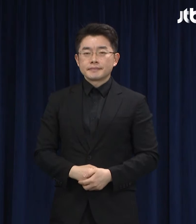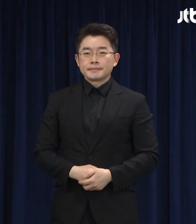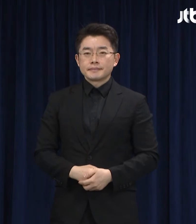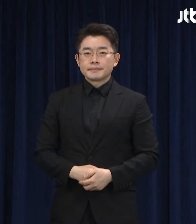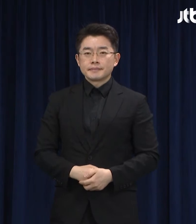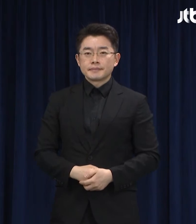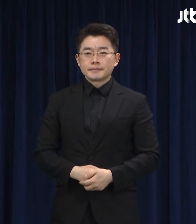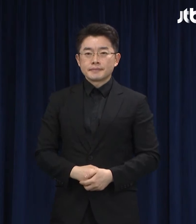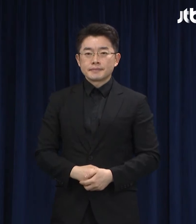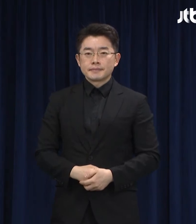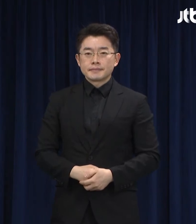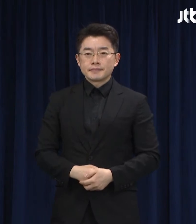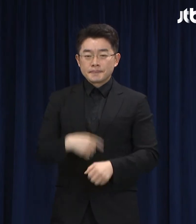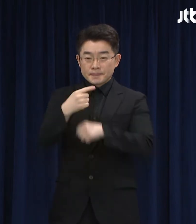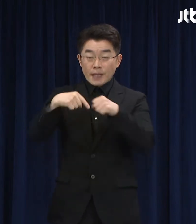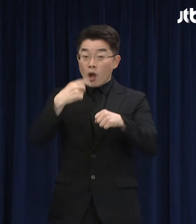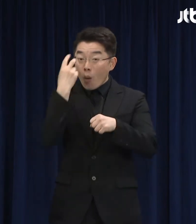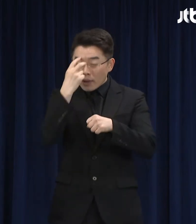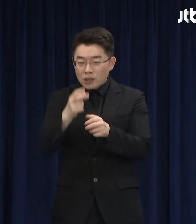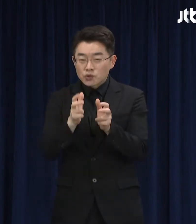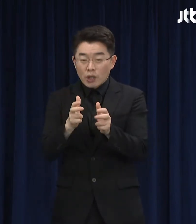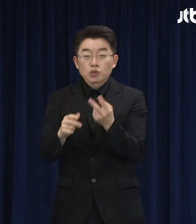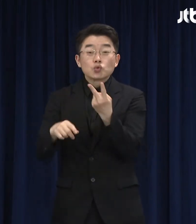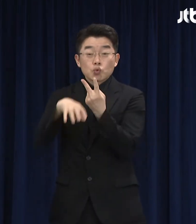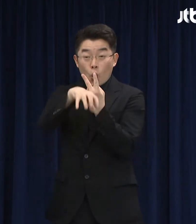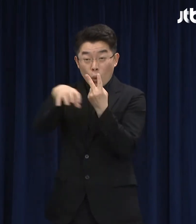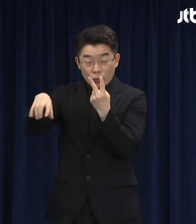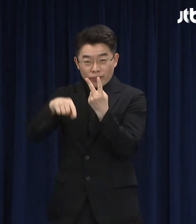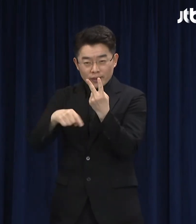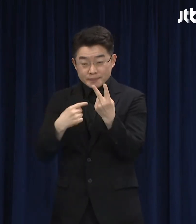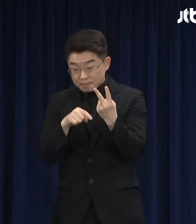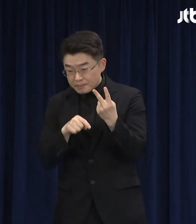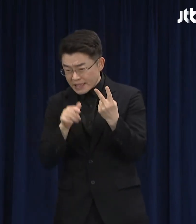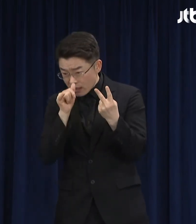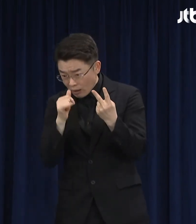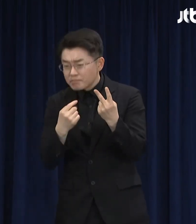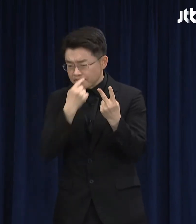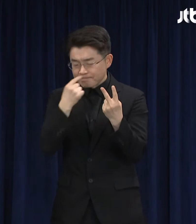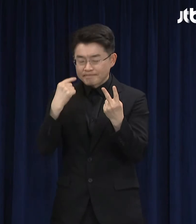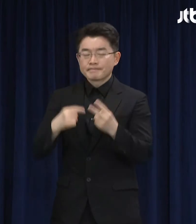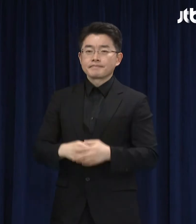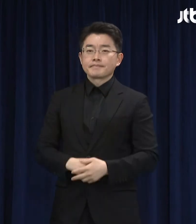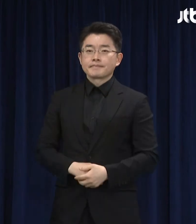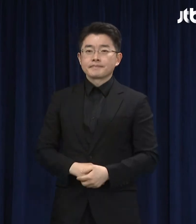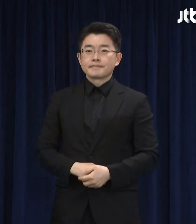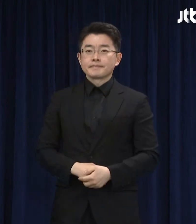아울러서 방사선 감시기 2대도 현장에 설치되어 있는 것을 확인하였습니다.